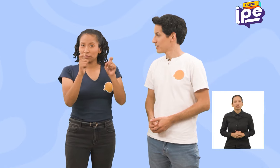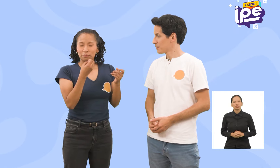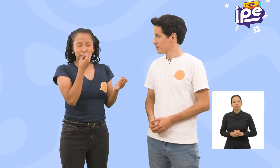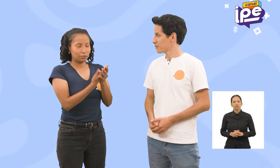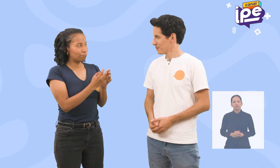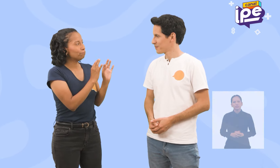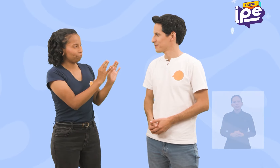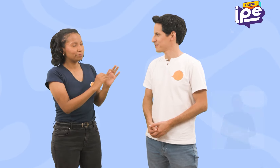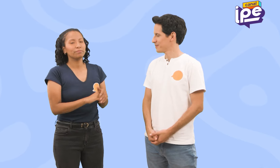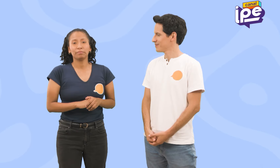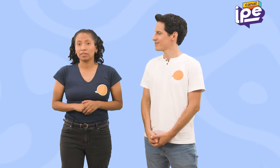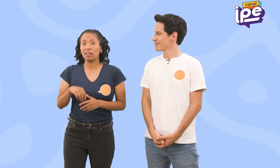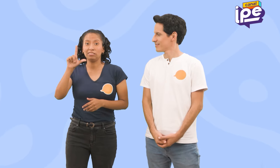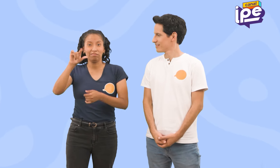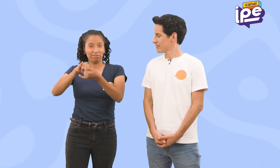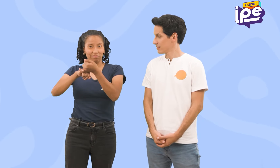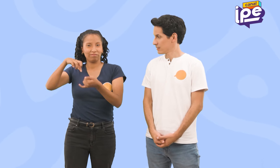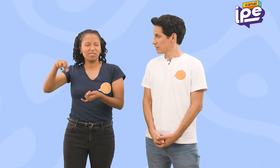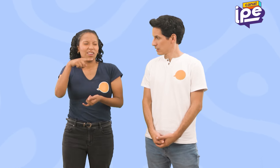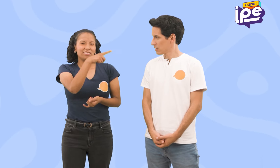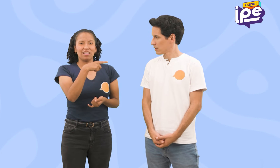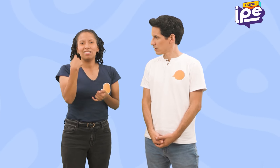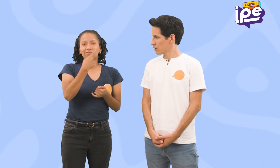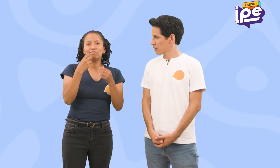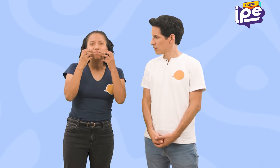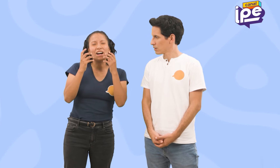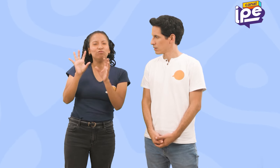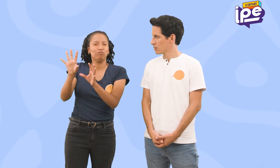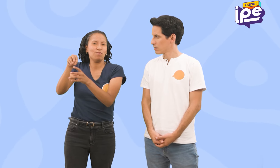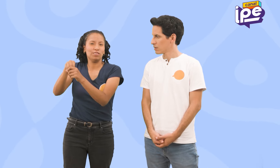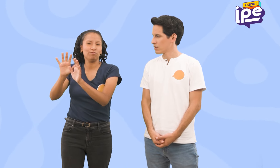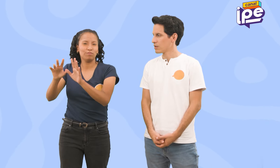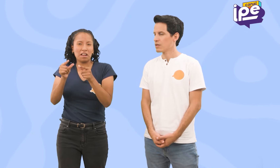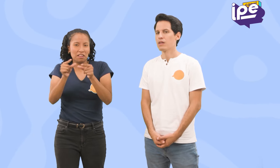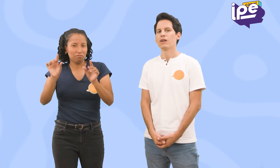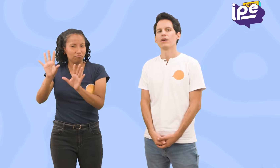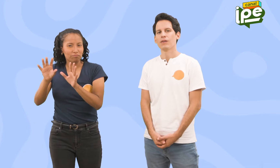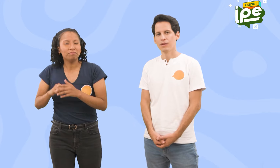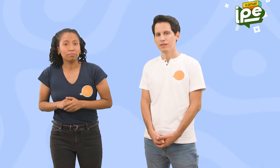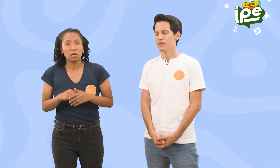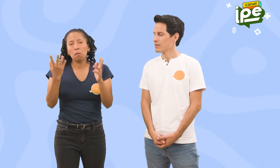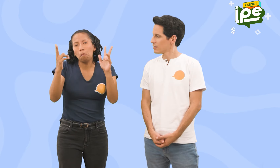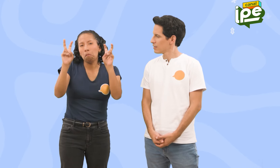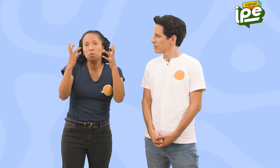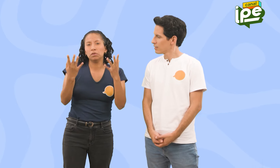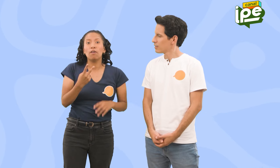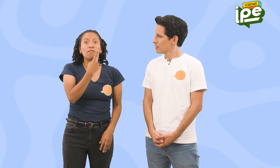qué buena pregunta en lsp eso es parte de la gramática lo usamos junto